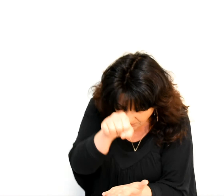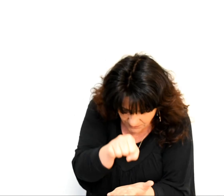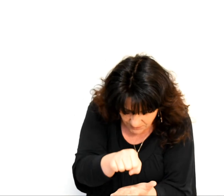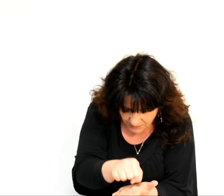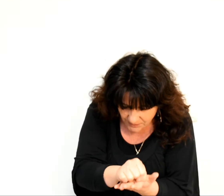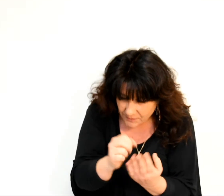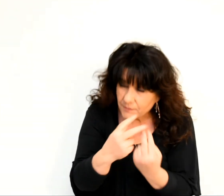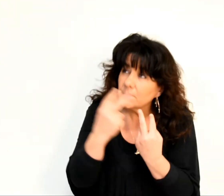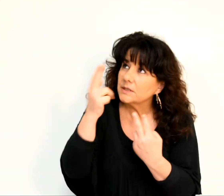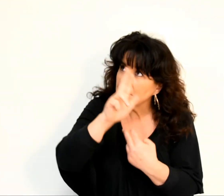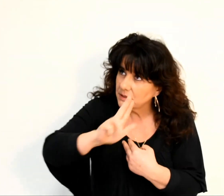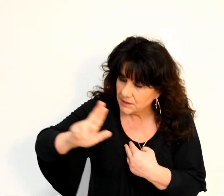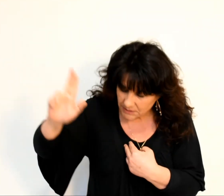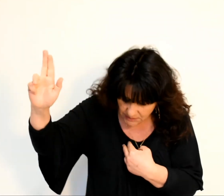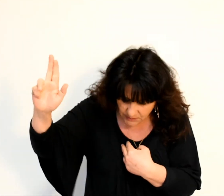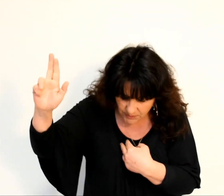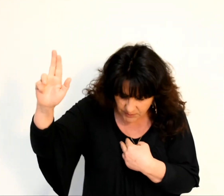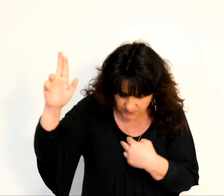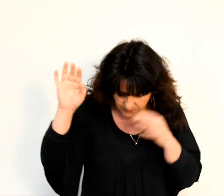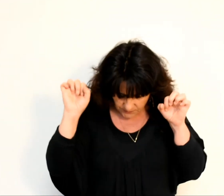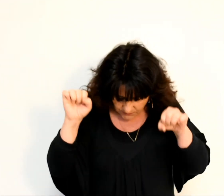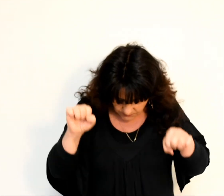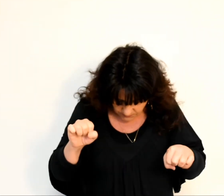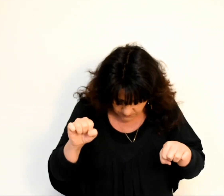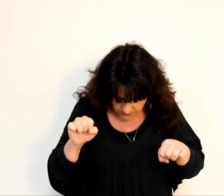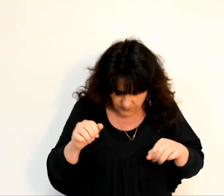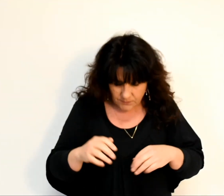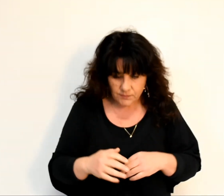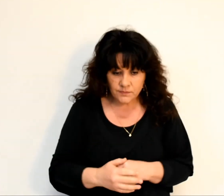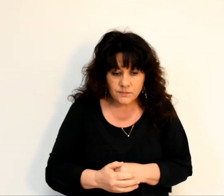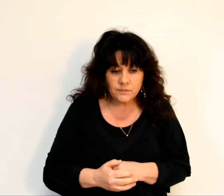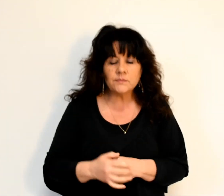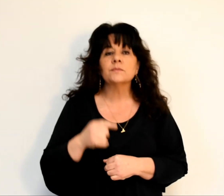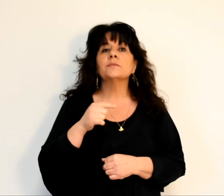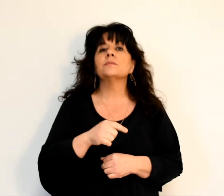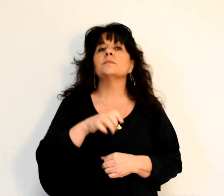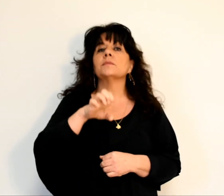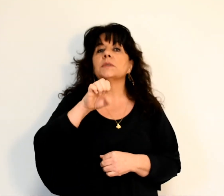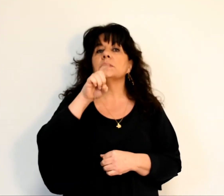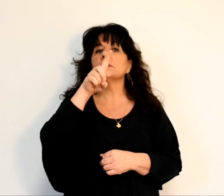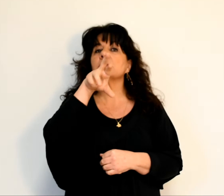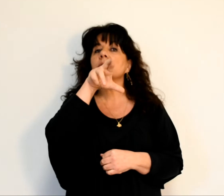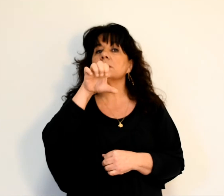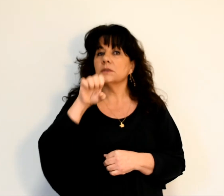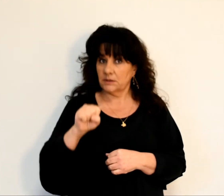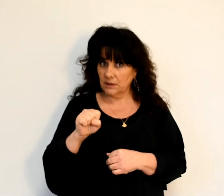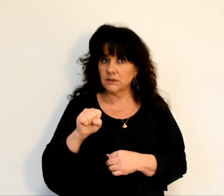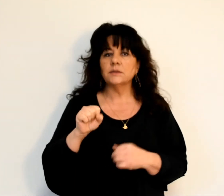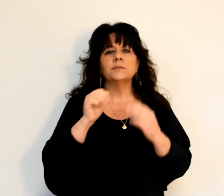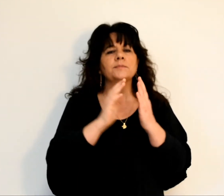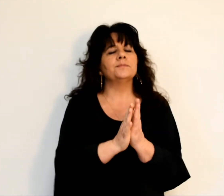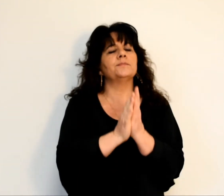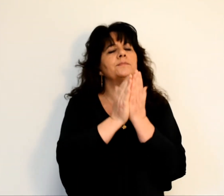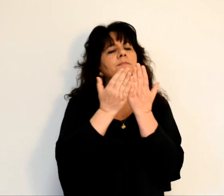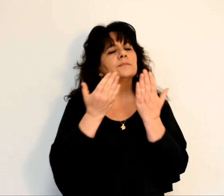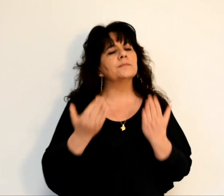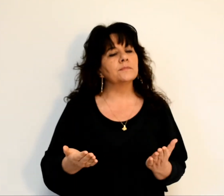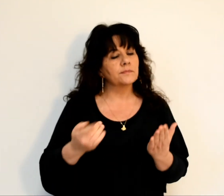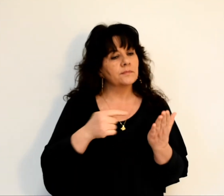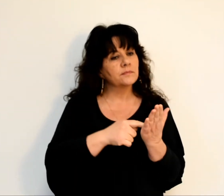Esdras lisait un passage du livre de la loi de Dieu, puis les Lévites traduisaient, donnaient